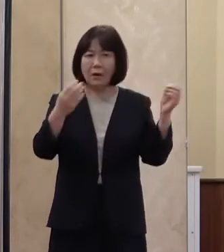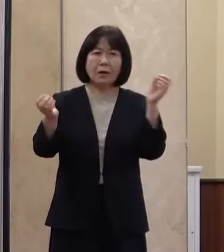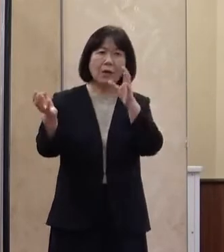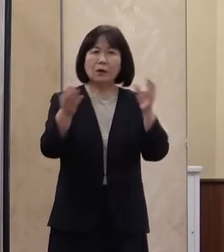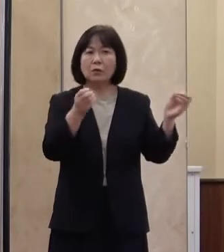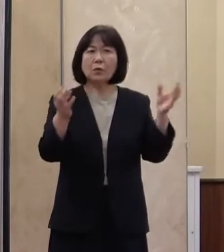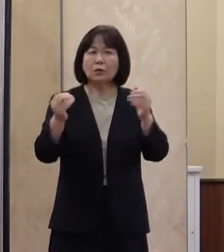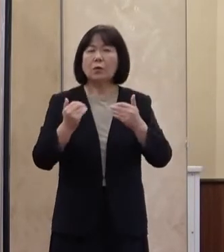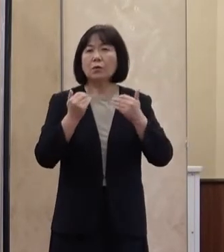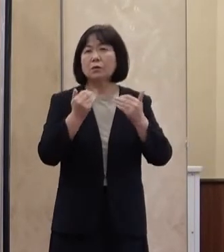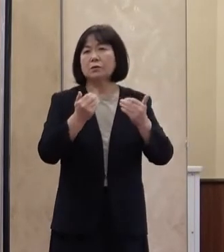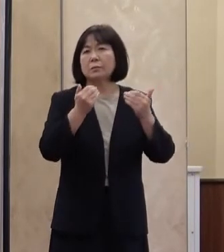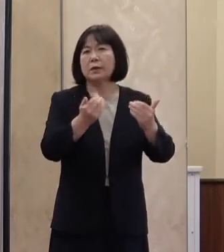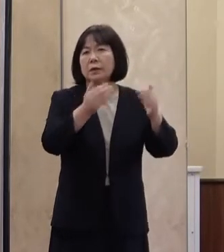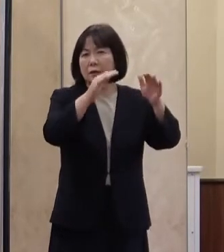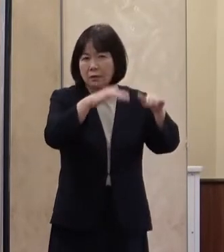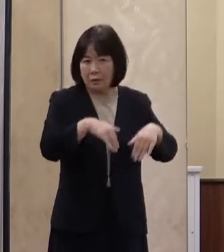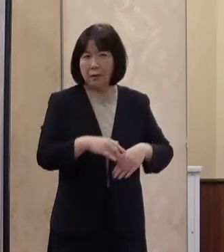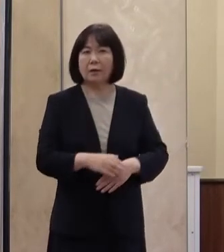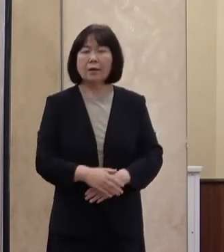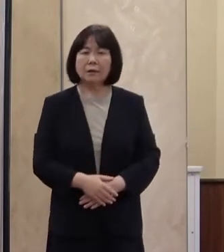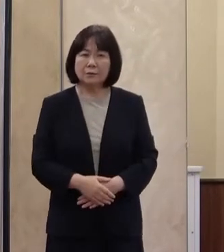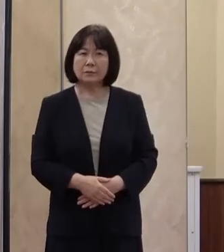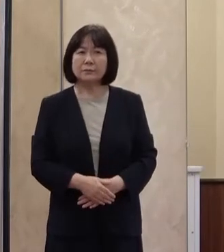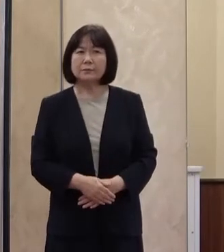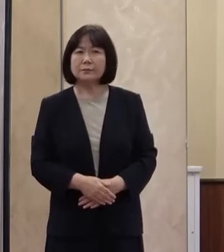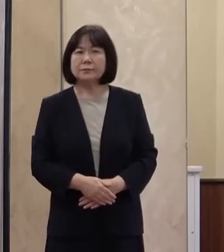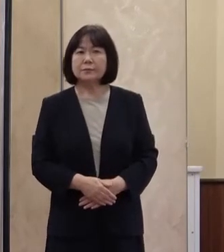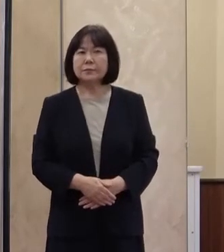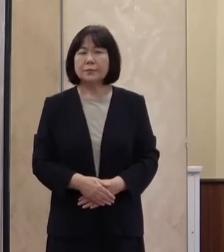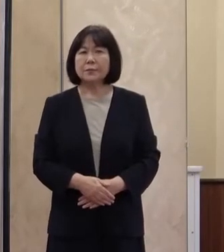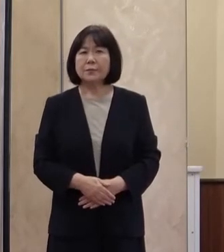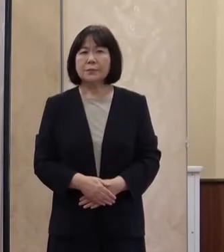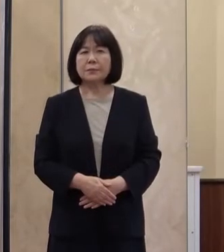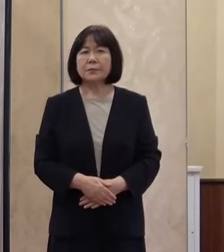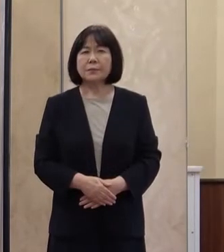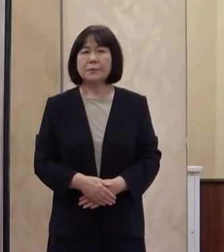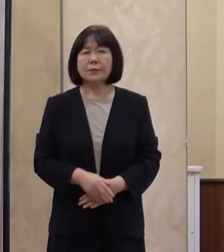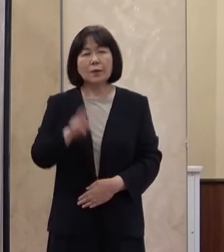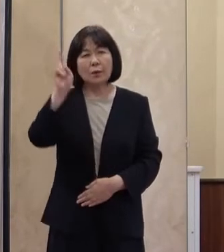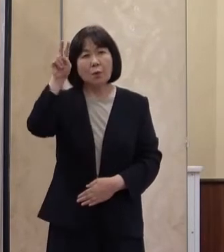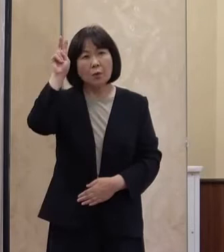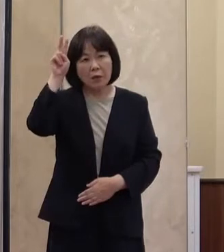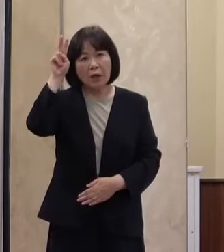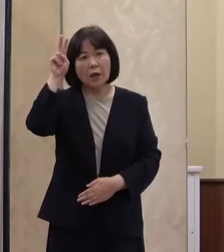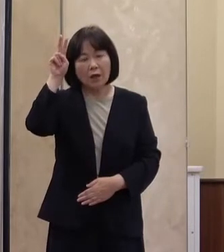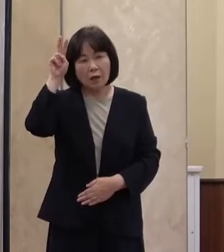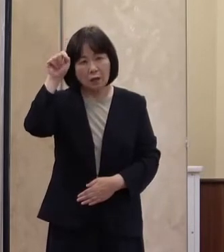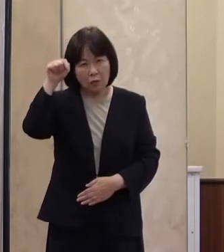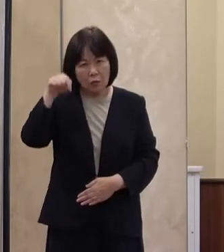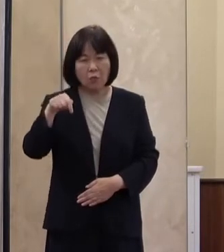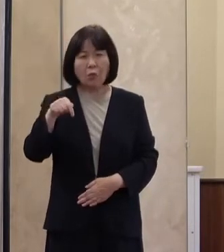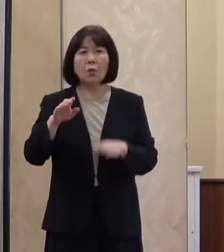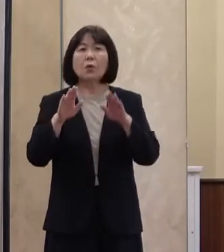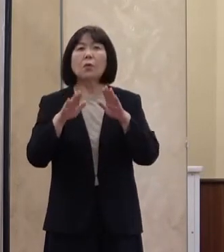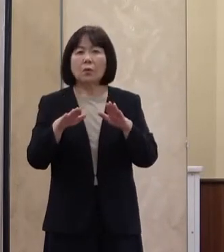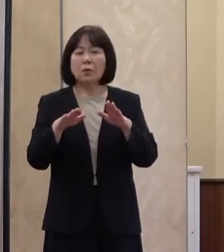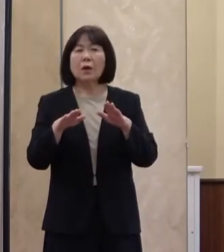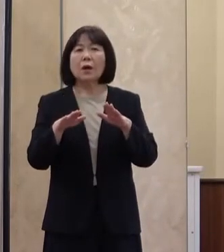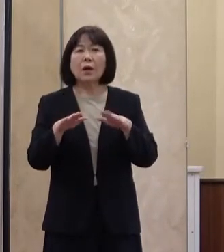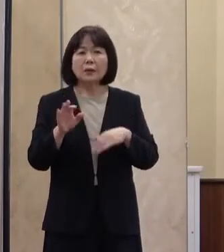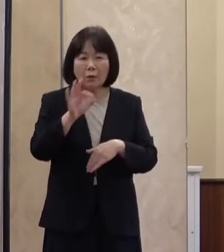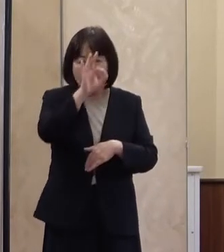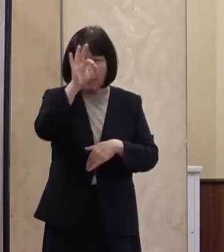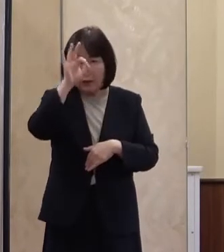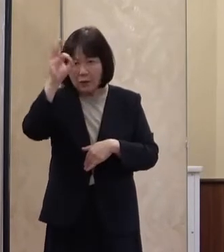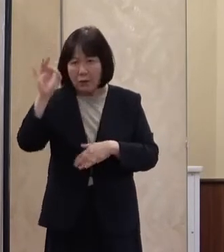を進められていて、まあ、その大阪にの今回のこの、パトロ